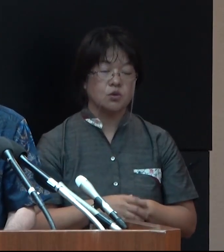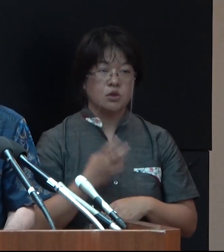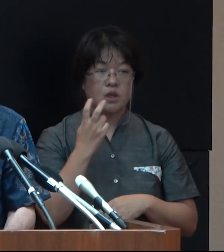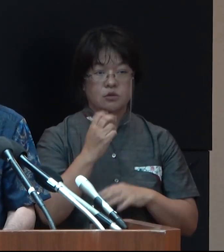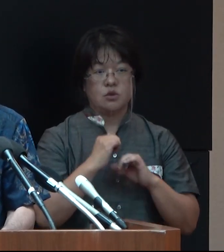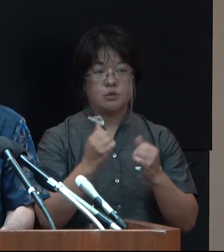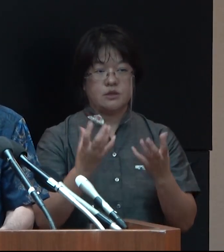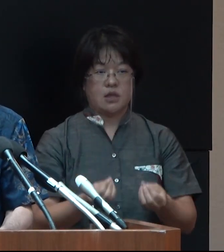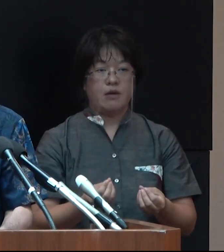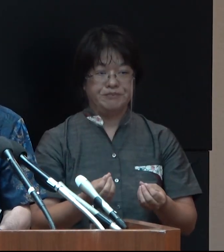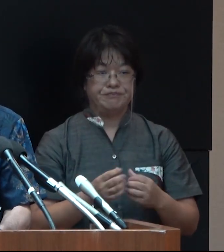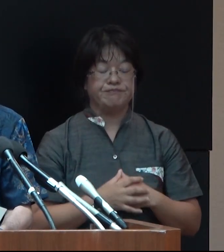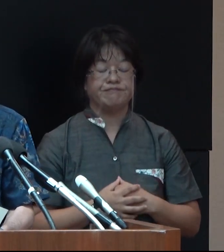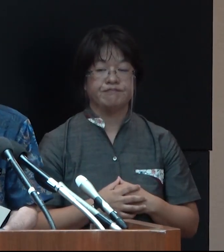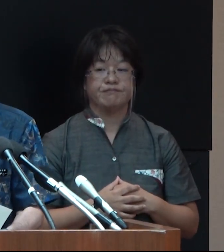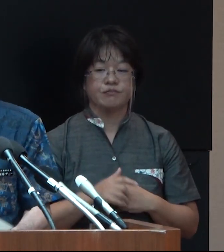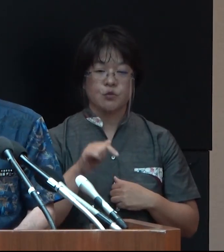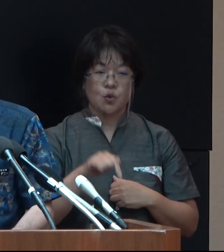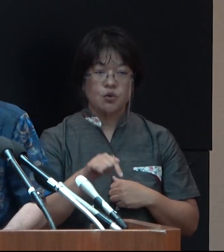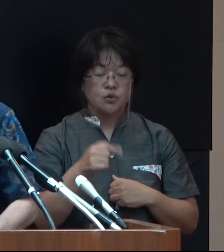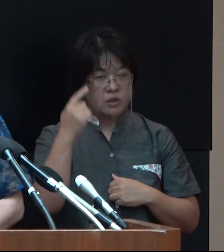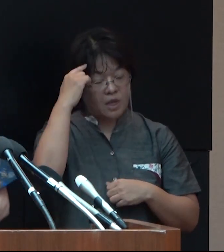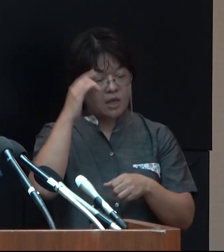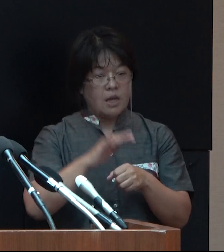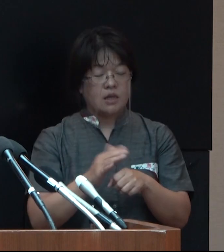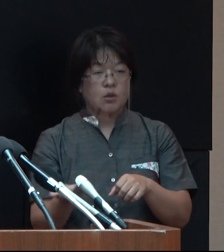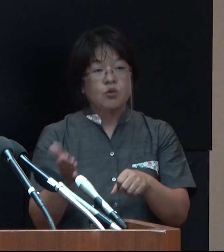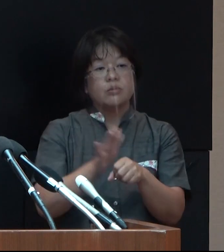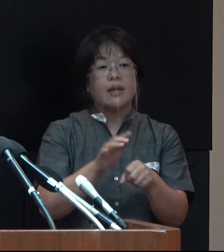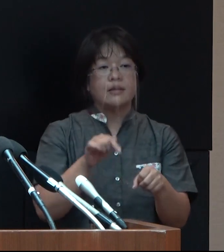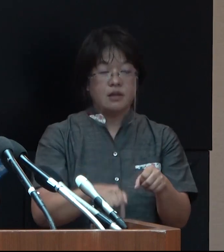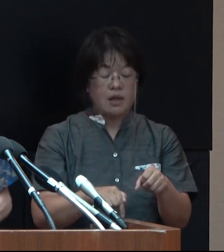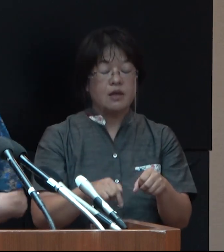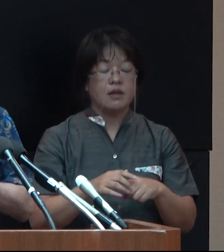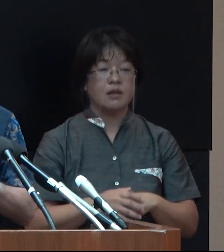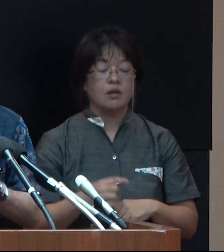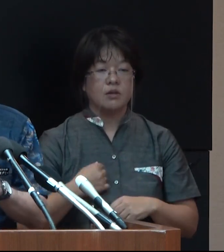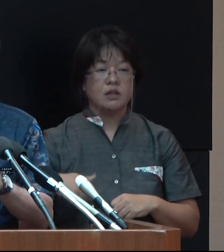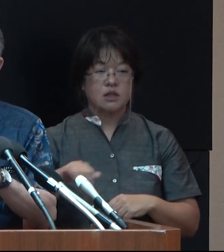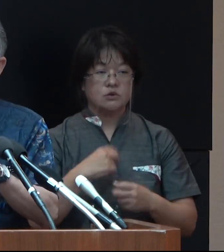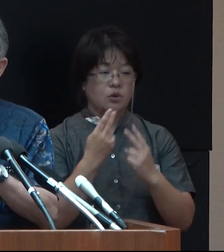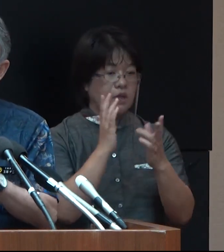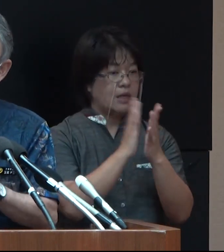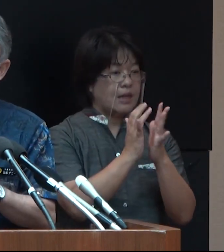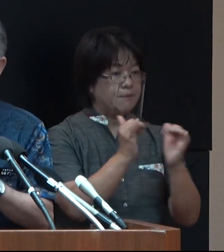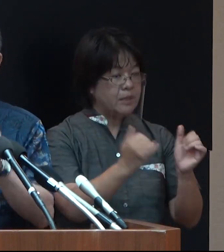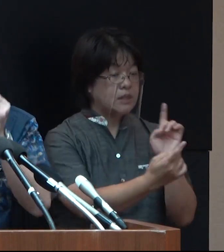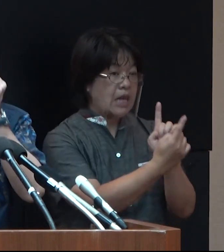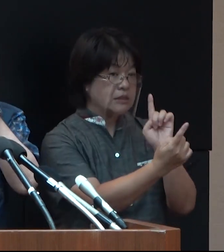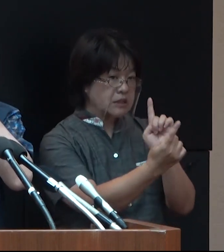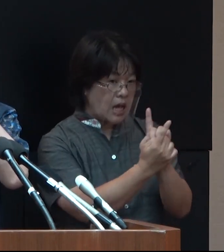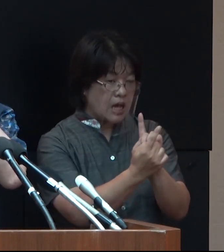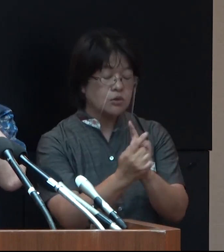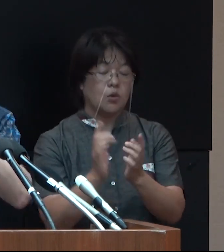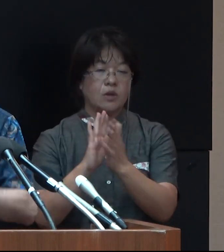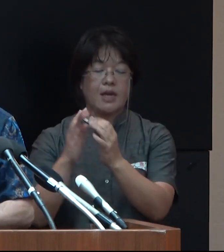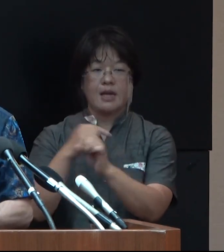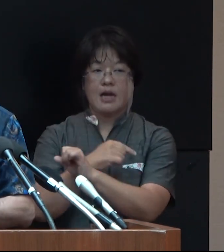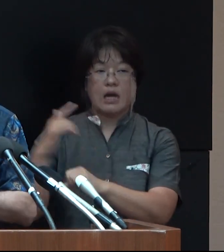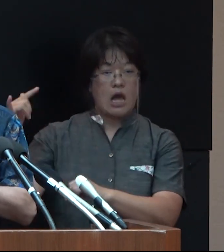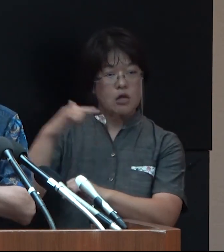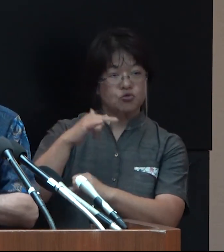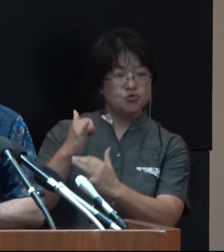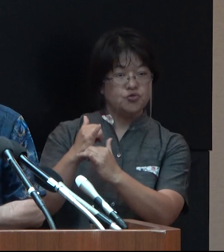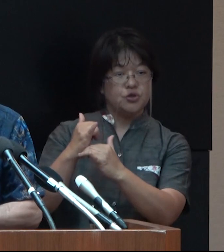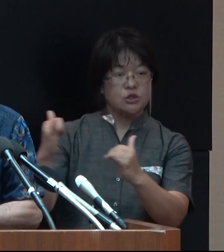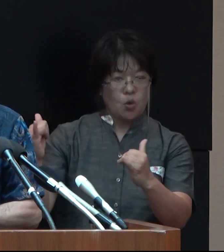させていただきました。ですからそういうことも踏まえて私たちはその県民向けと、県外からいらっしゃる方々の